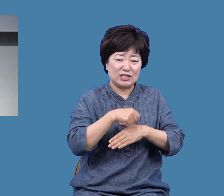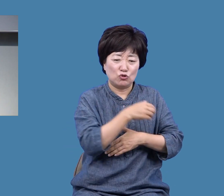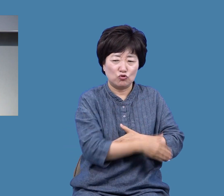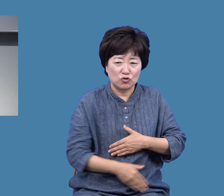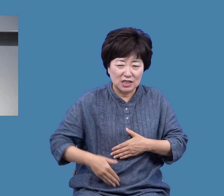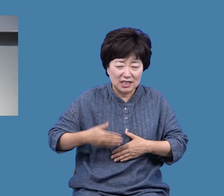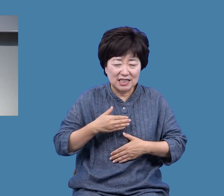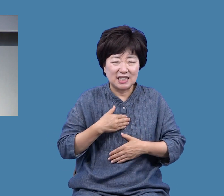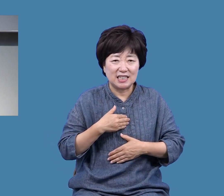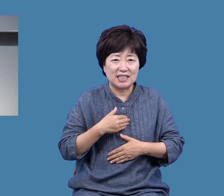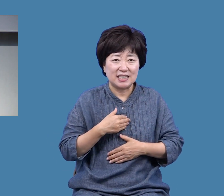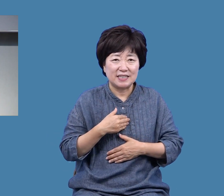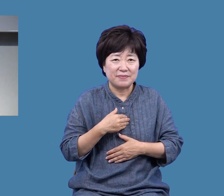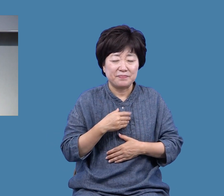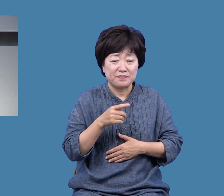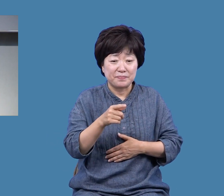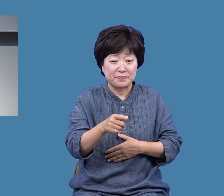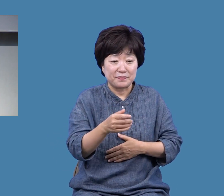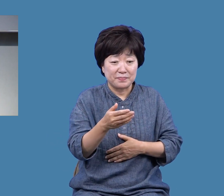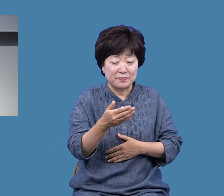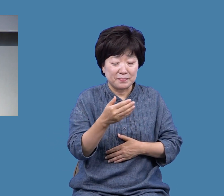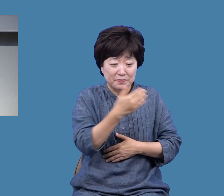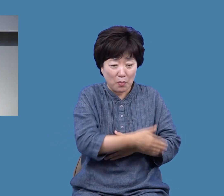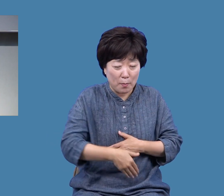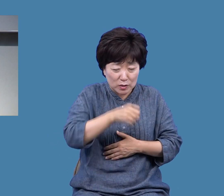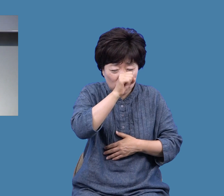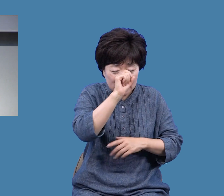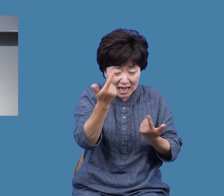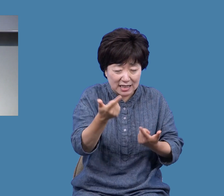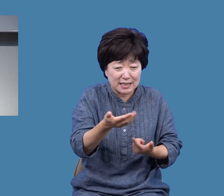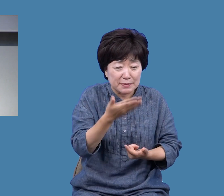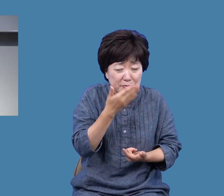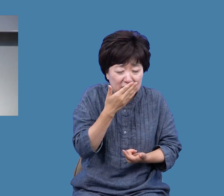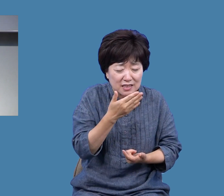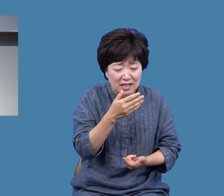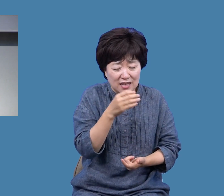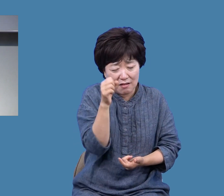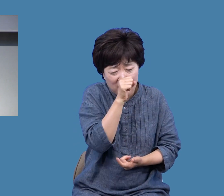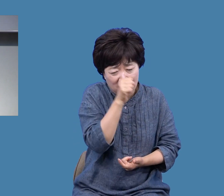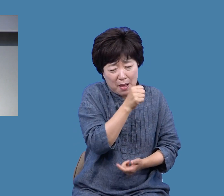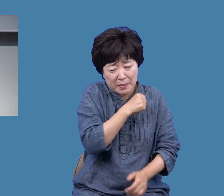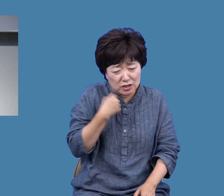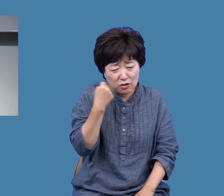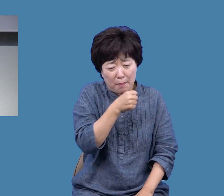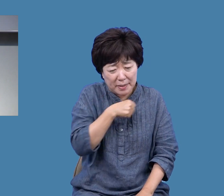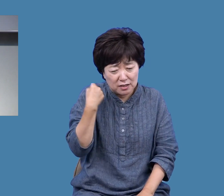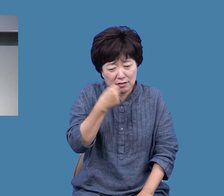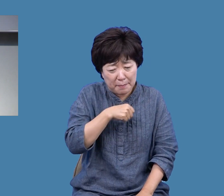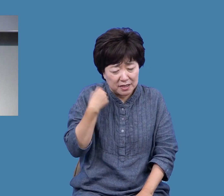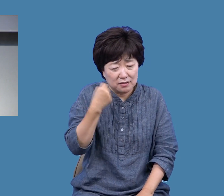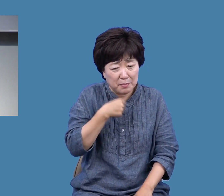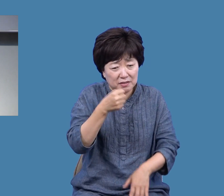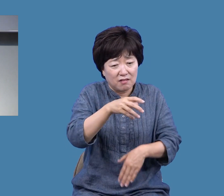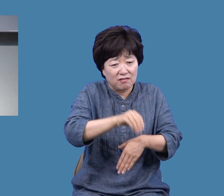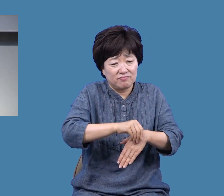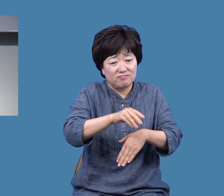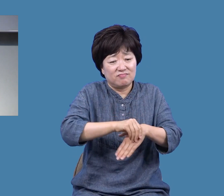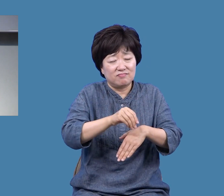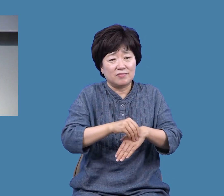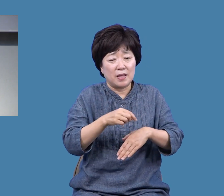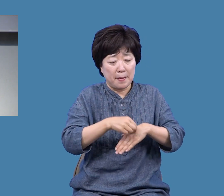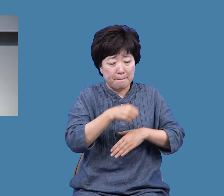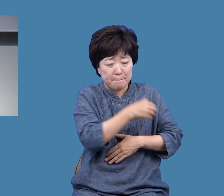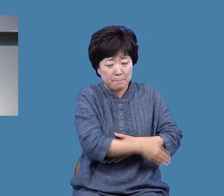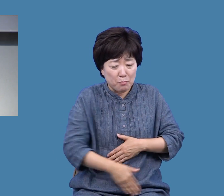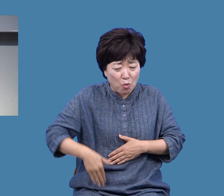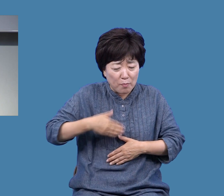몸에 안 좋은 음식을 맛있다고 계속 반복해서 강화학습을 해서 그게 맛있다고 길들여져 버렸어요. 이게 몸이 타락한 거예요.